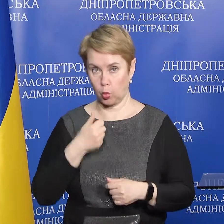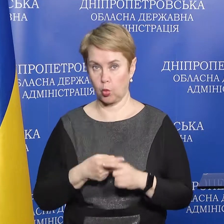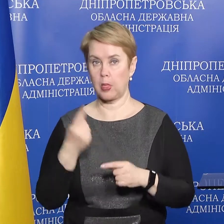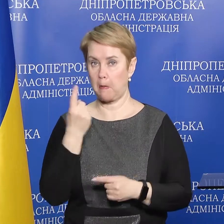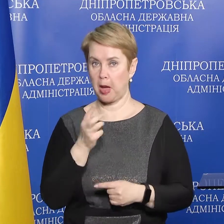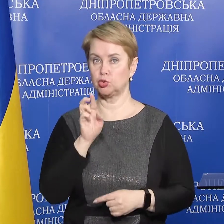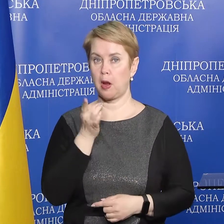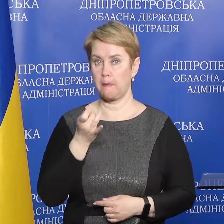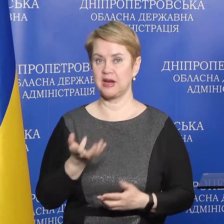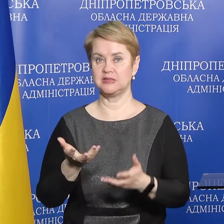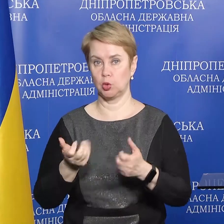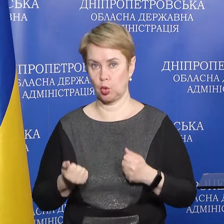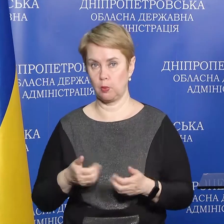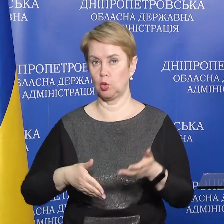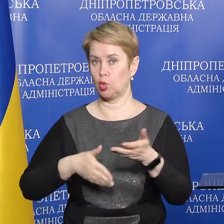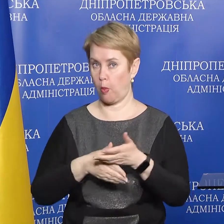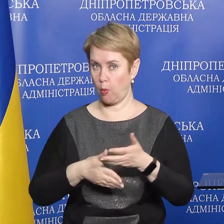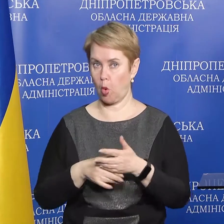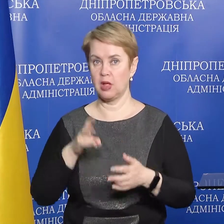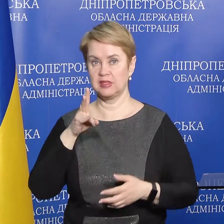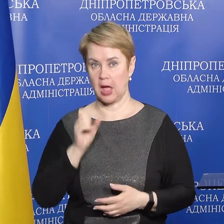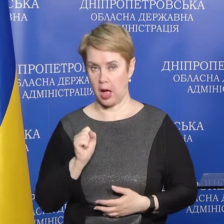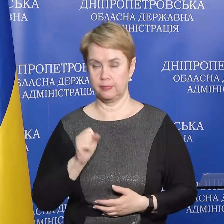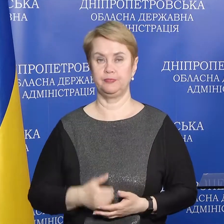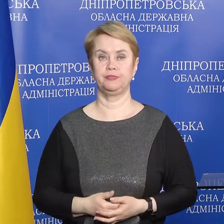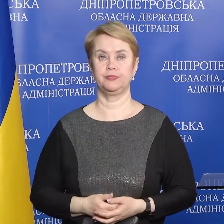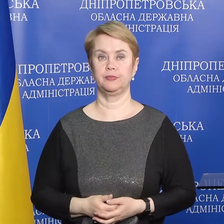1 березня отримували допомогу на